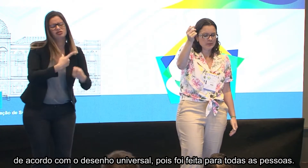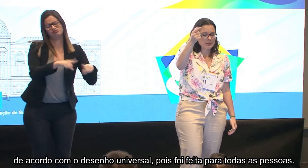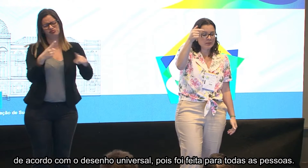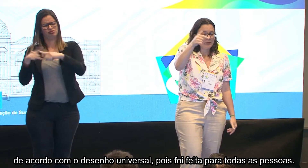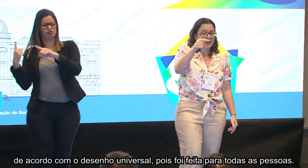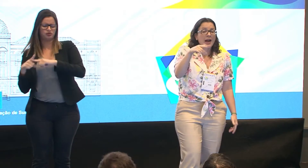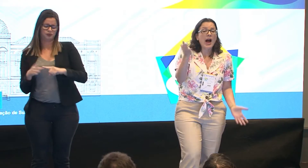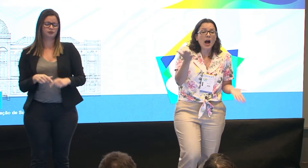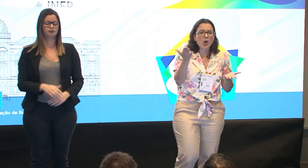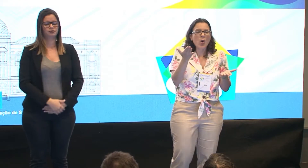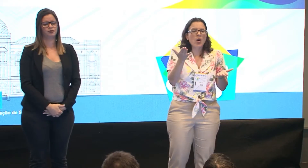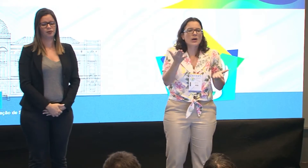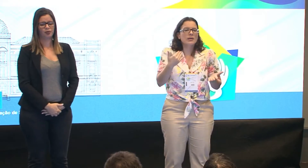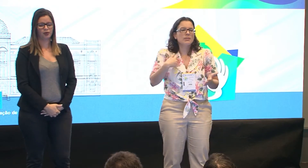pessoas.